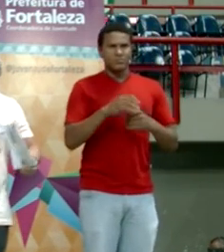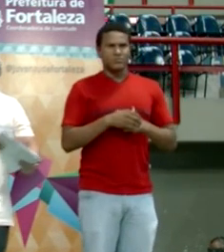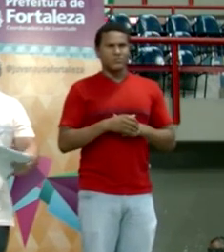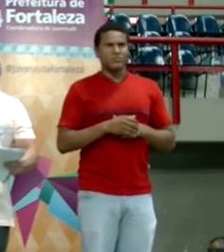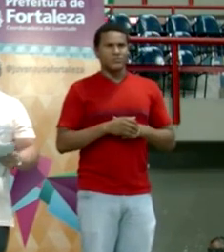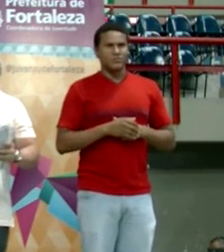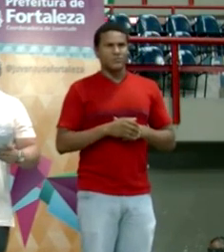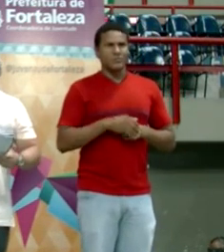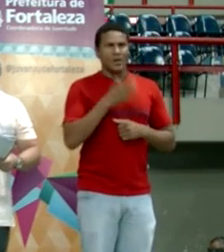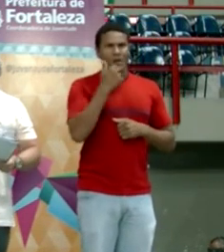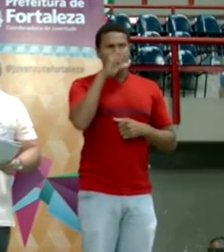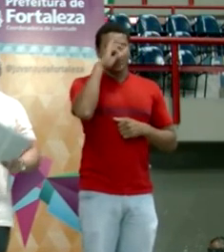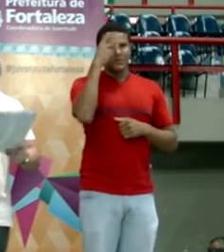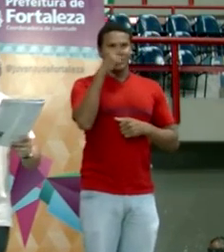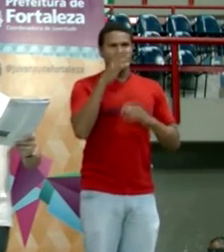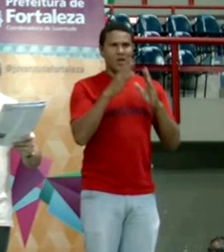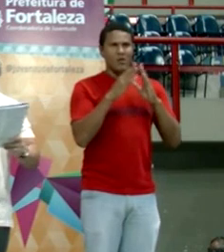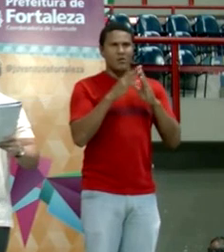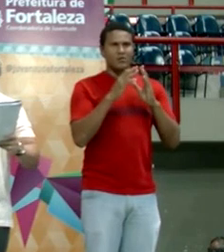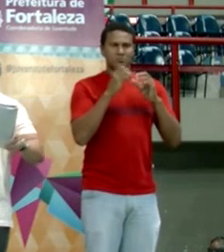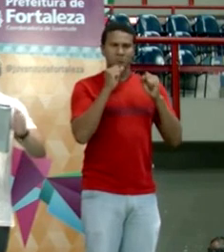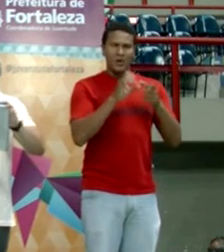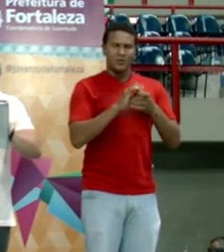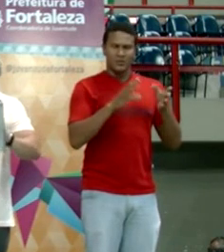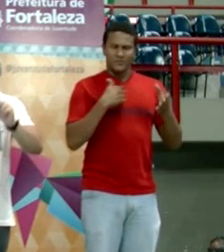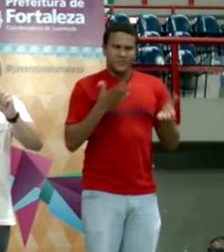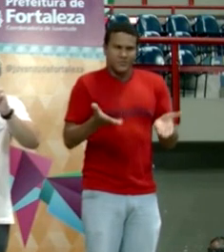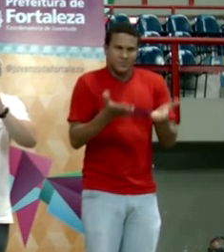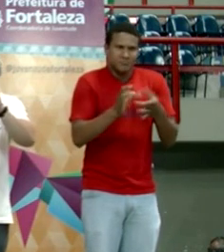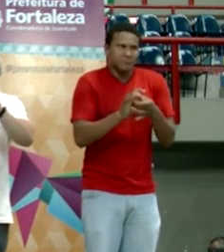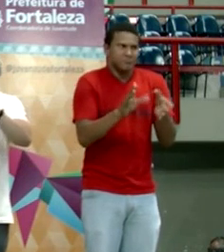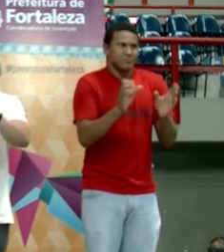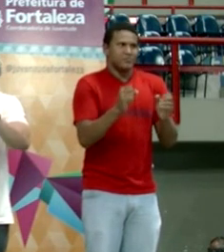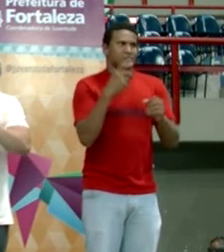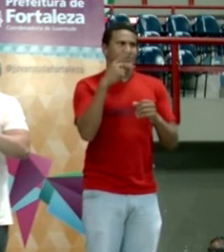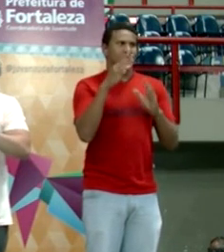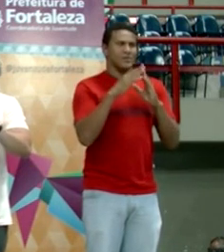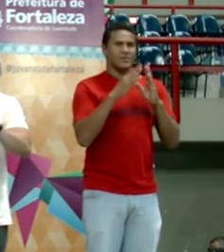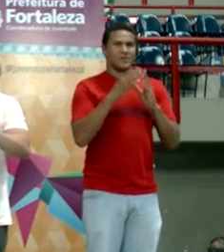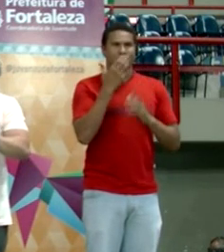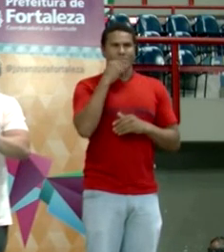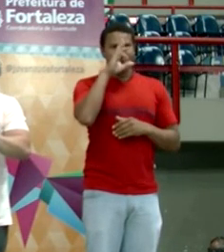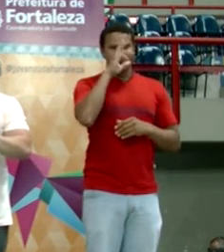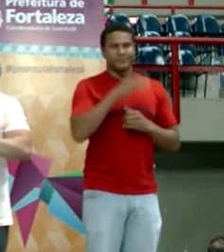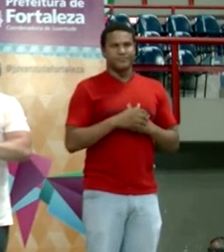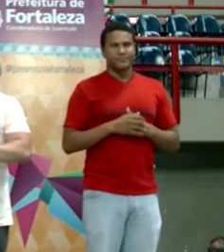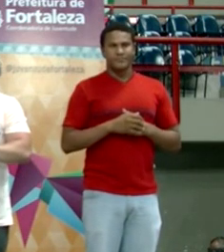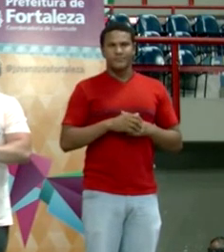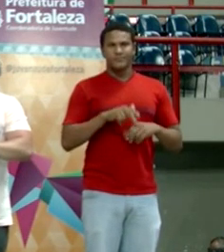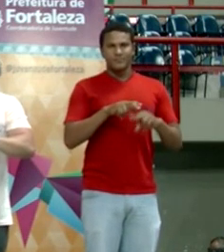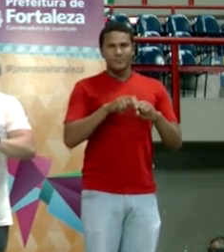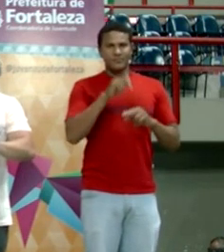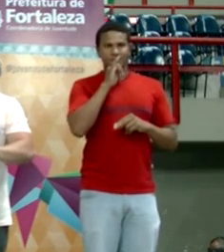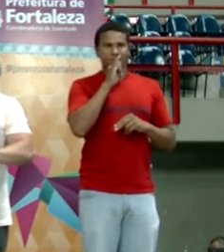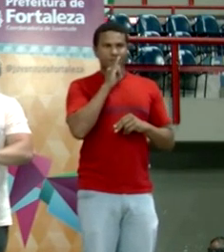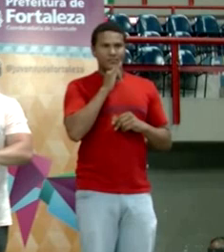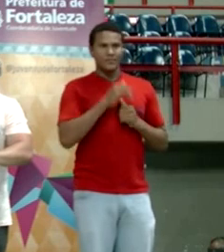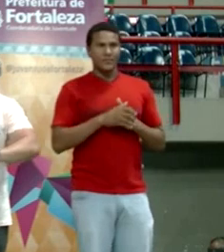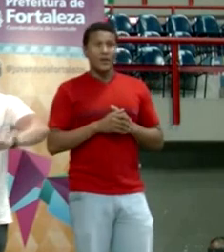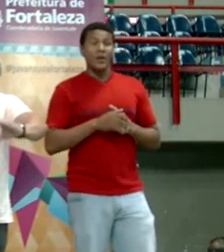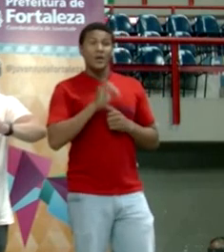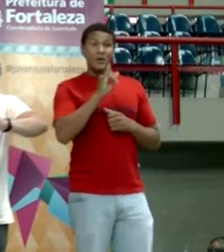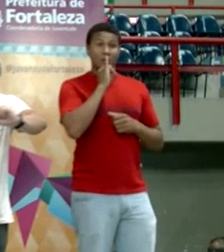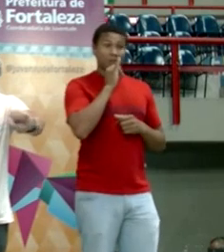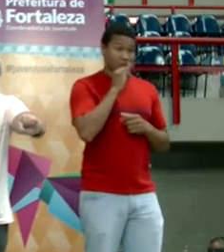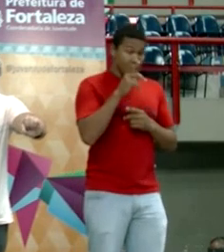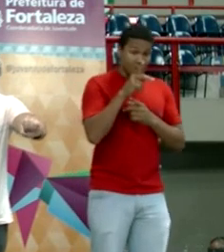pago por você. Eu deixo você almoçar lá. Olha. Perestroika é abertura econômica. No dia da